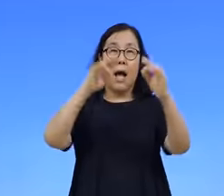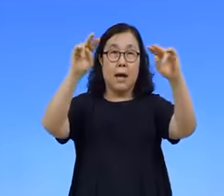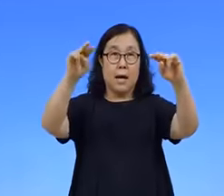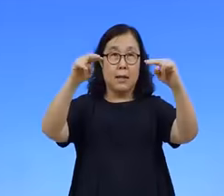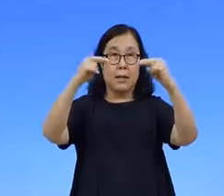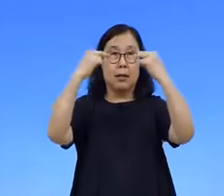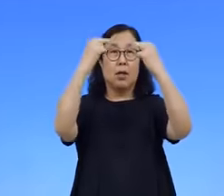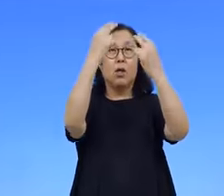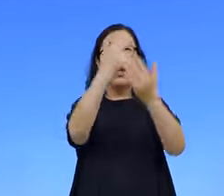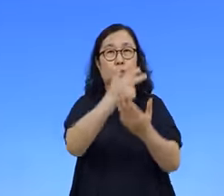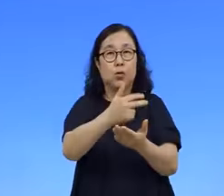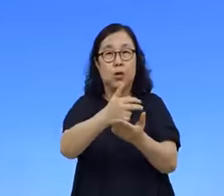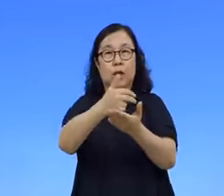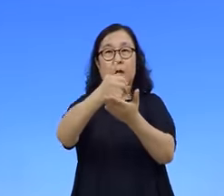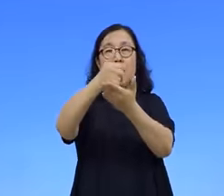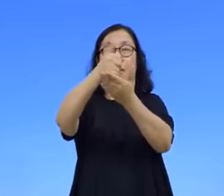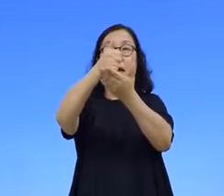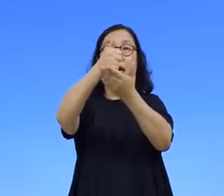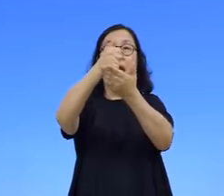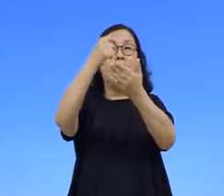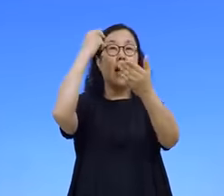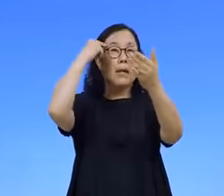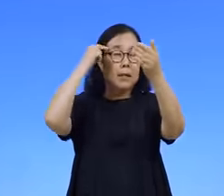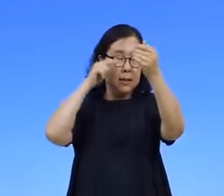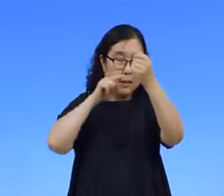나를 향하신 주님의 뜻이